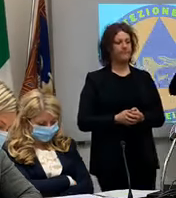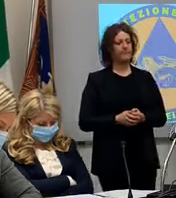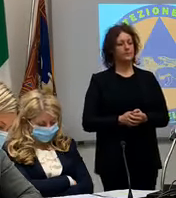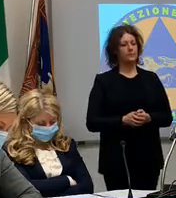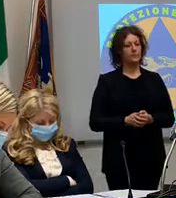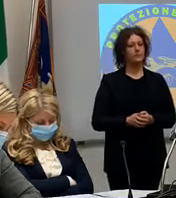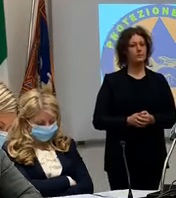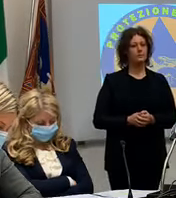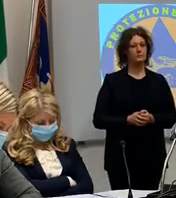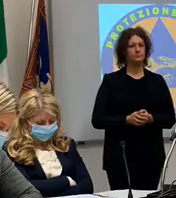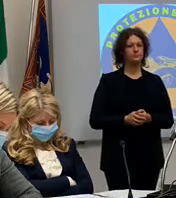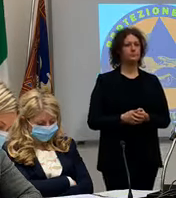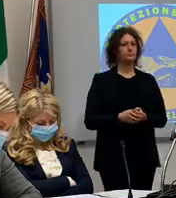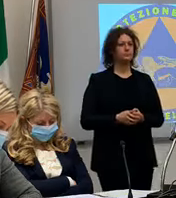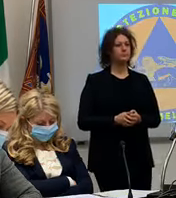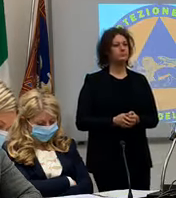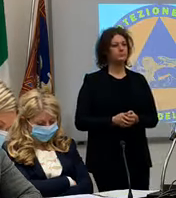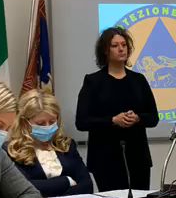nulla